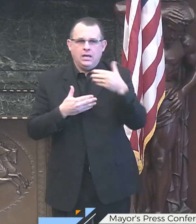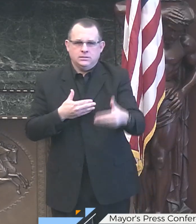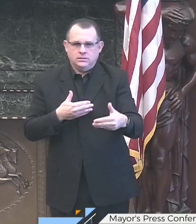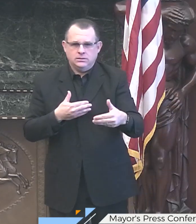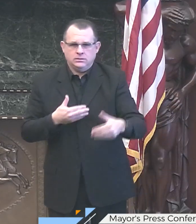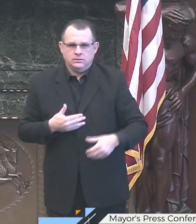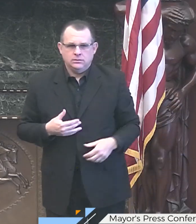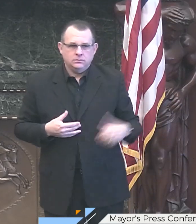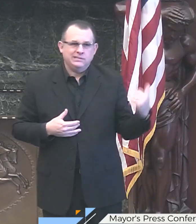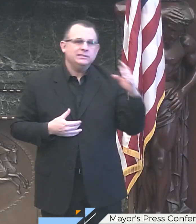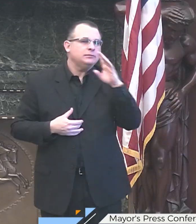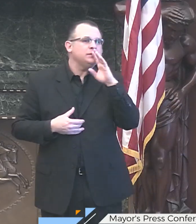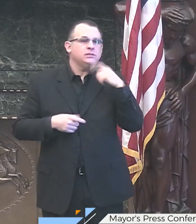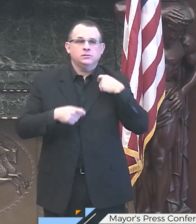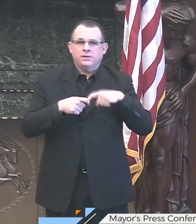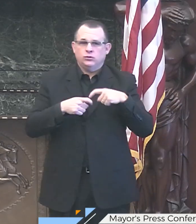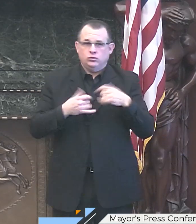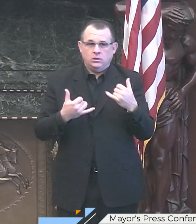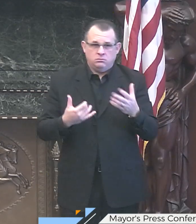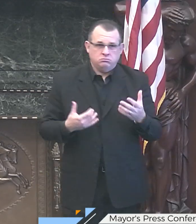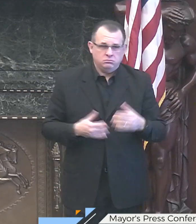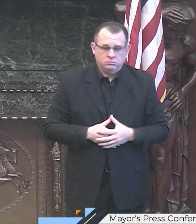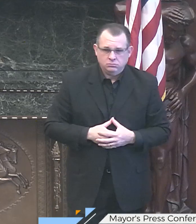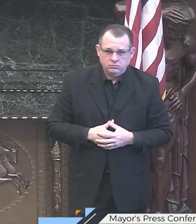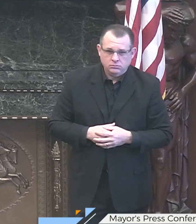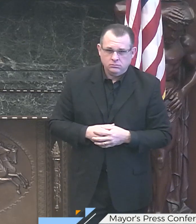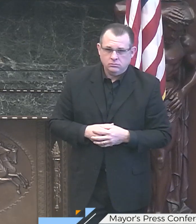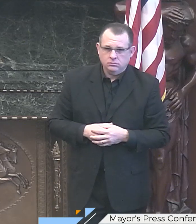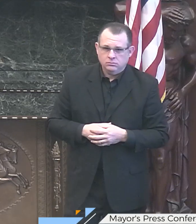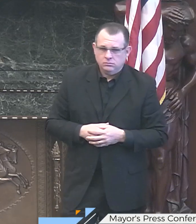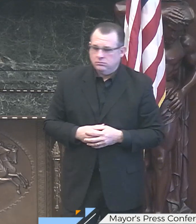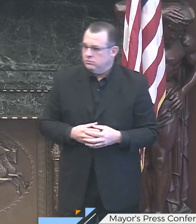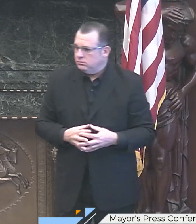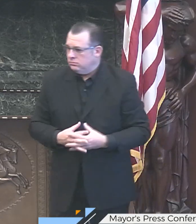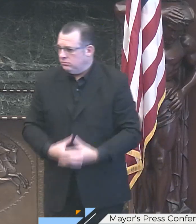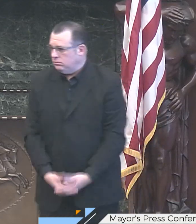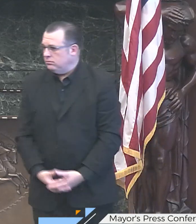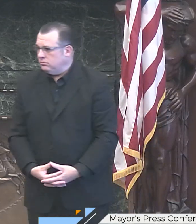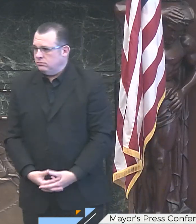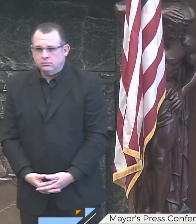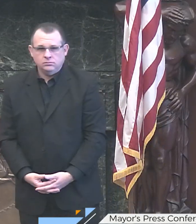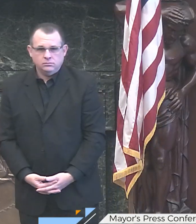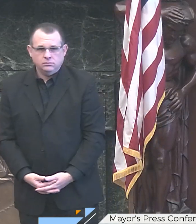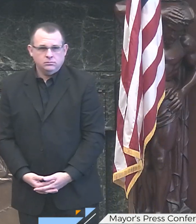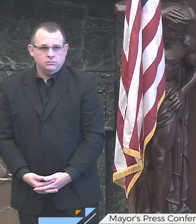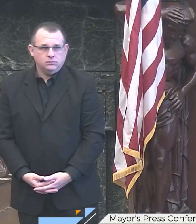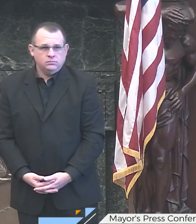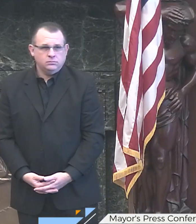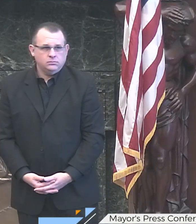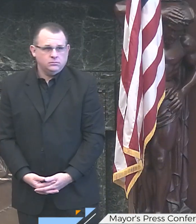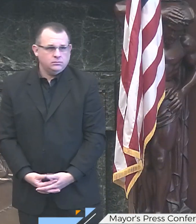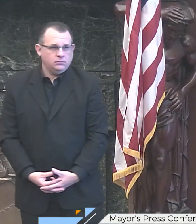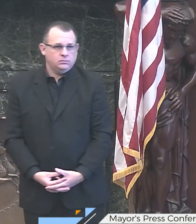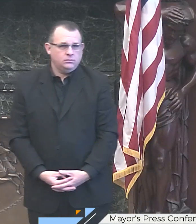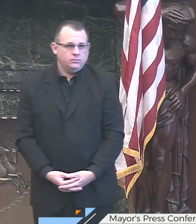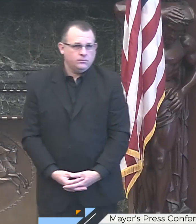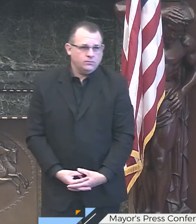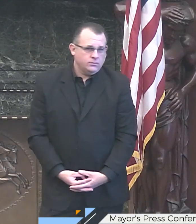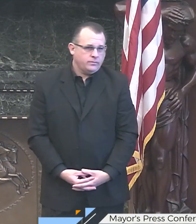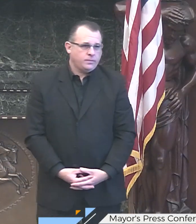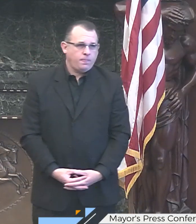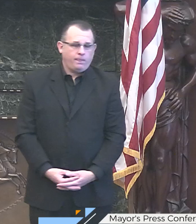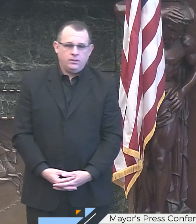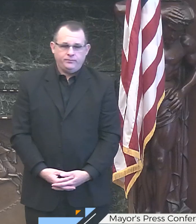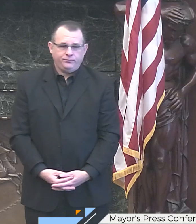la subdirectora de Servicios Comunitarios en Filadelfia. Voy a compartir la actualización de material